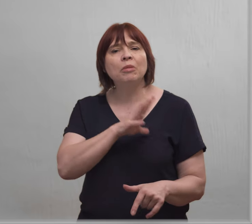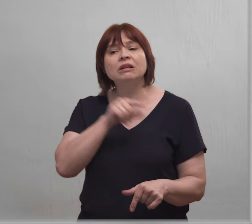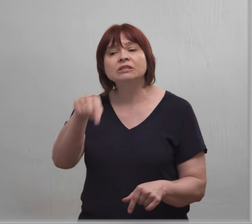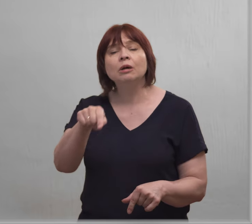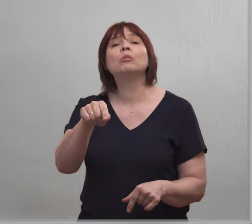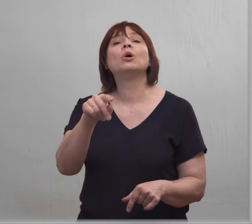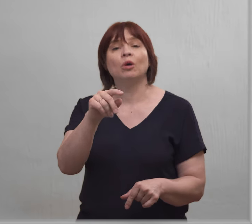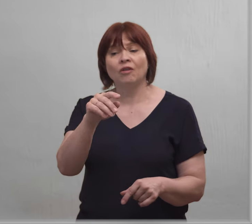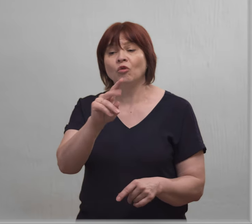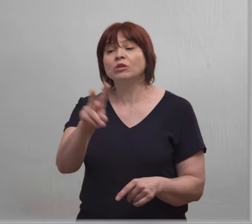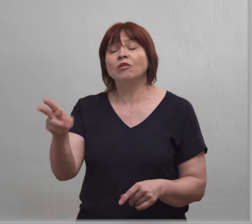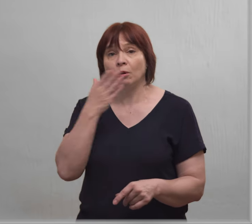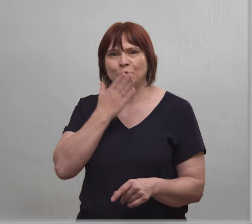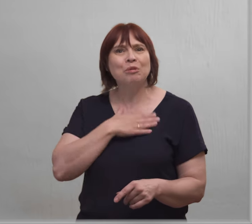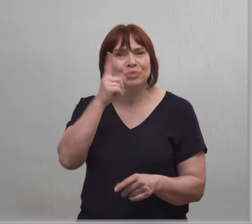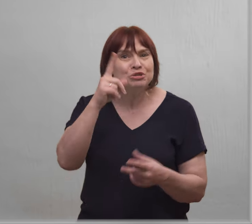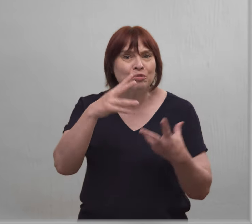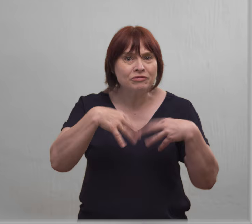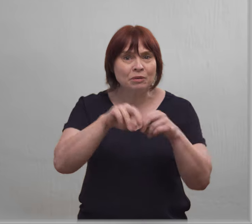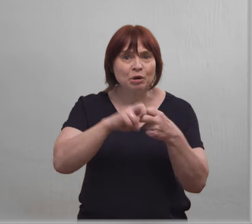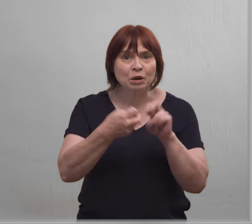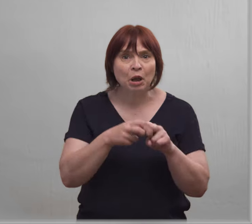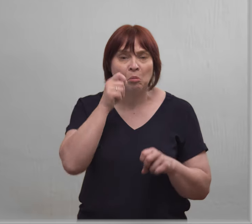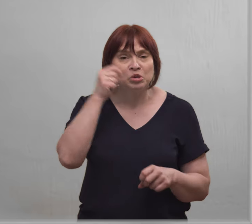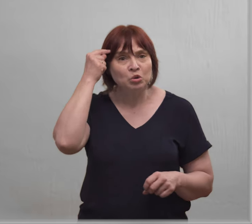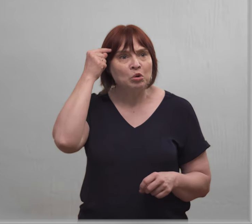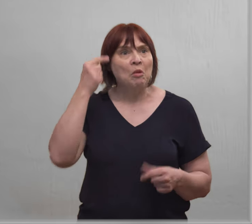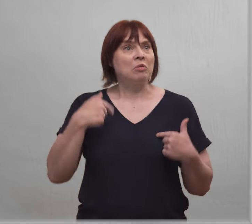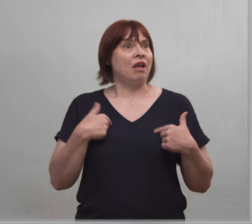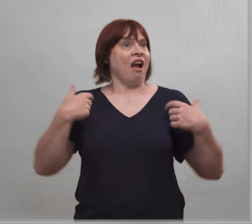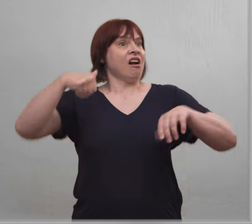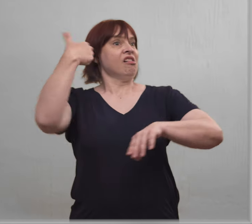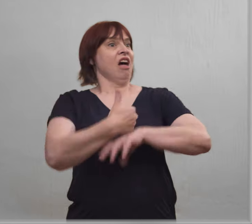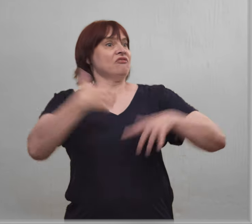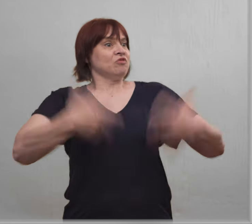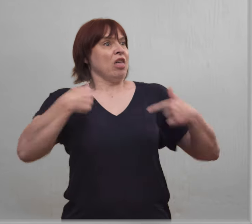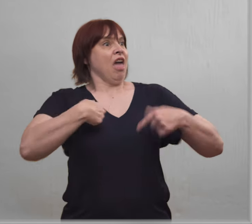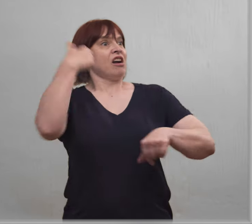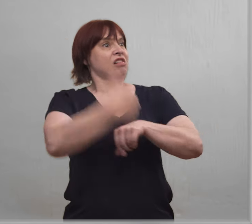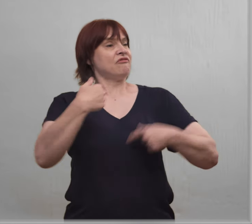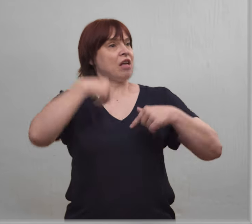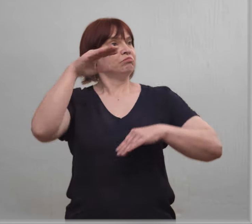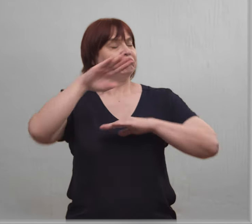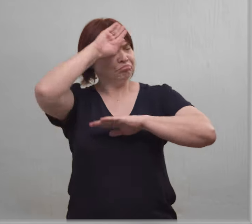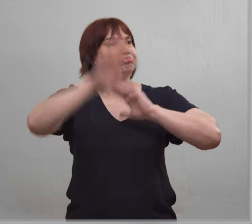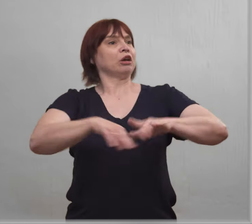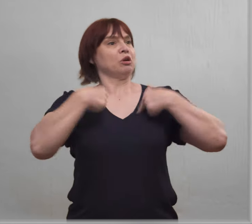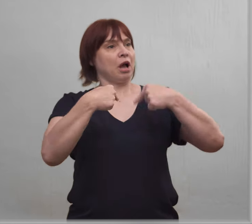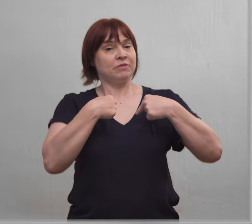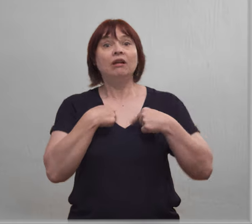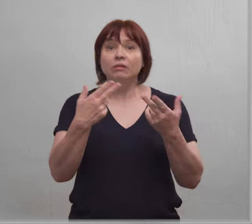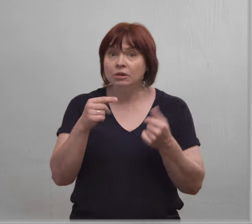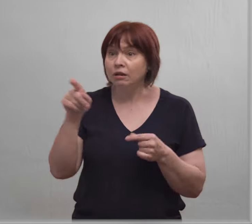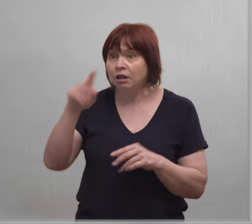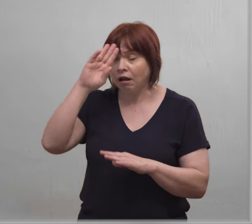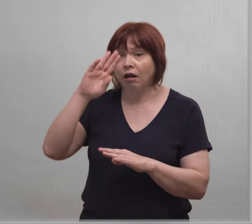в семьях проблемы? Потому что мужчины думают, я получил позицию, я главный, я главарь, слушайся меня. Да, ты главный, пожертвуй